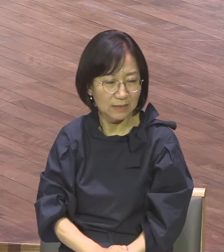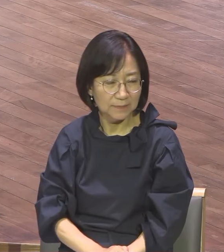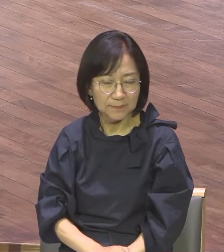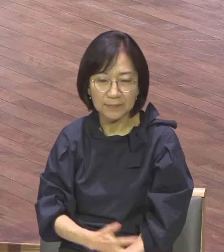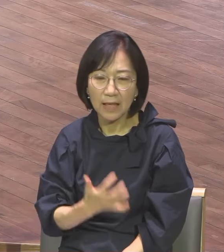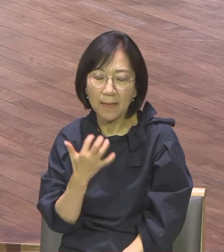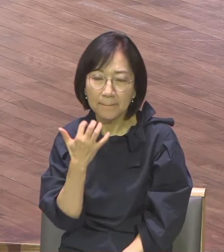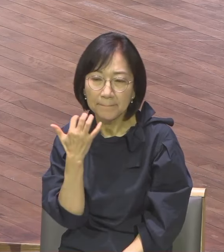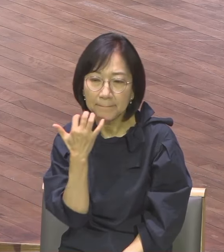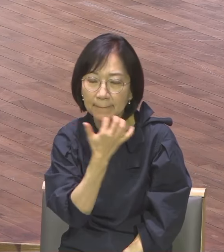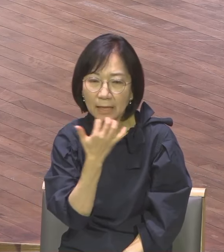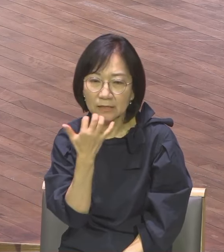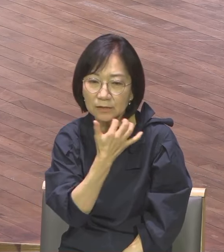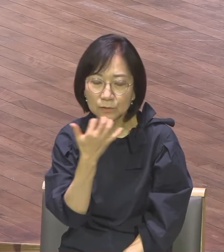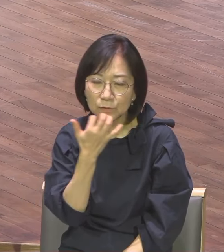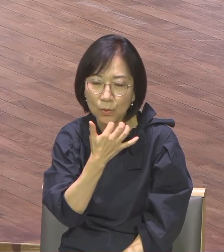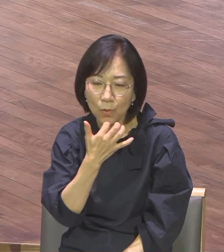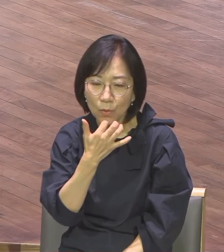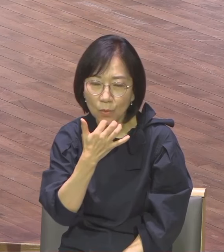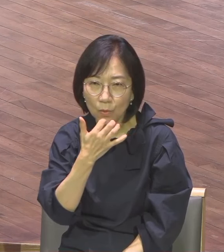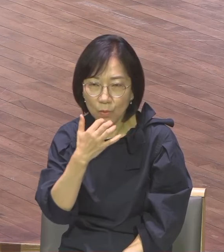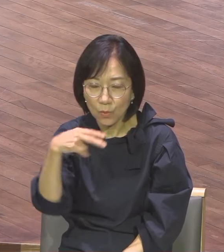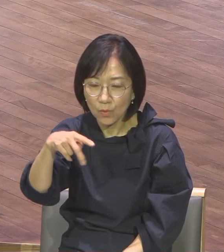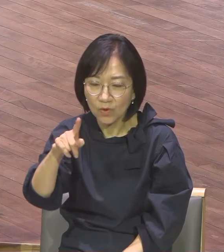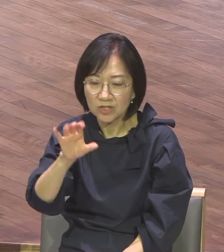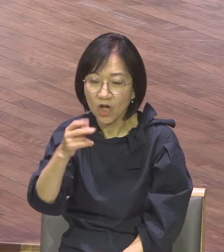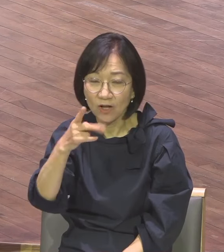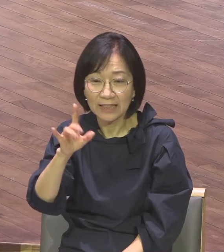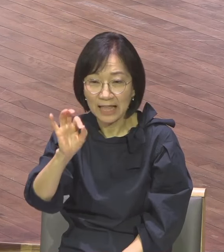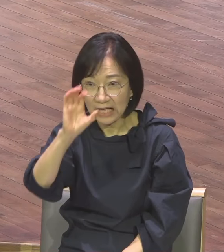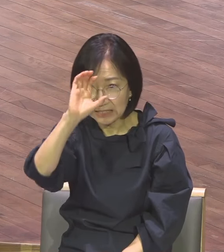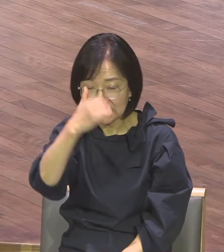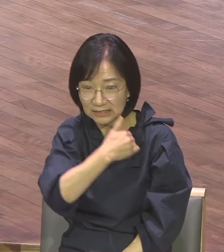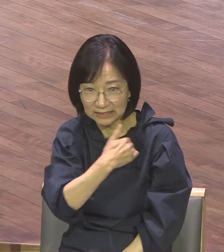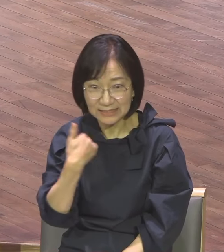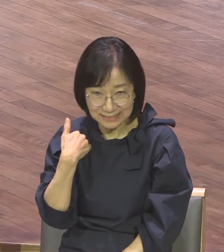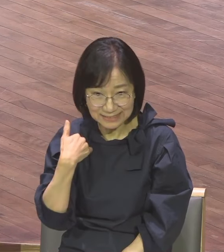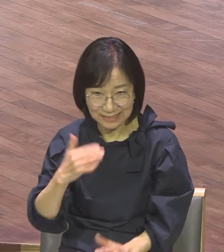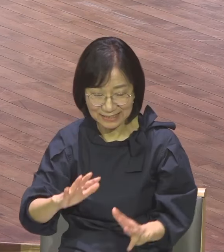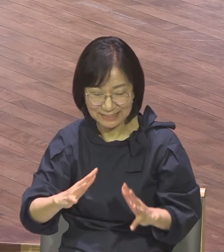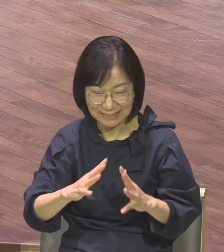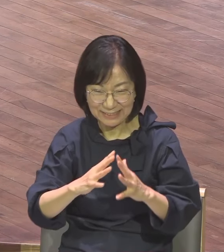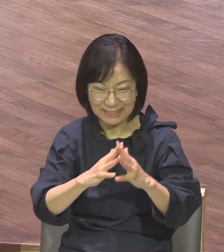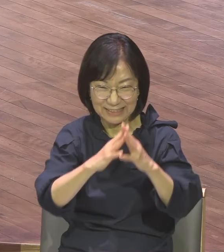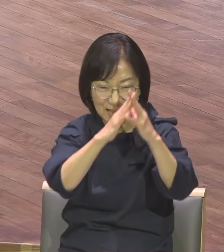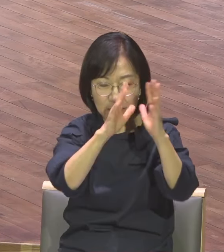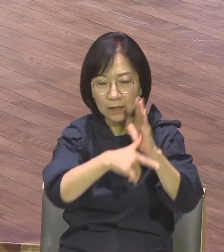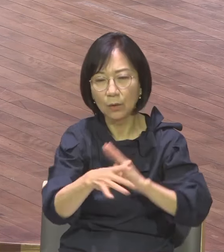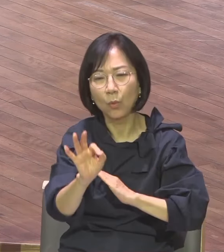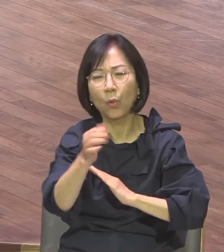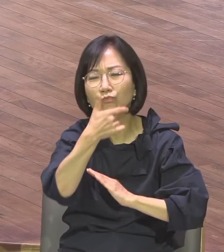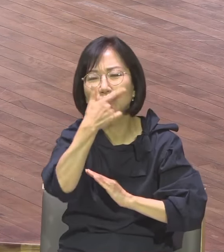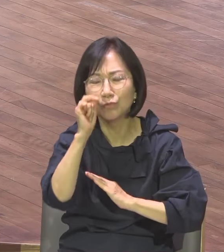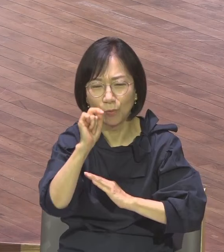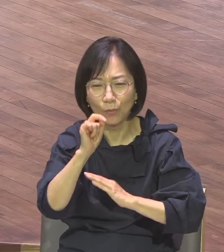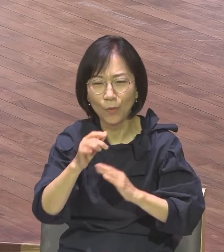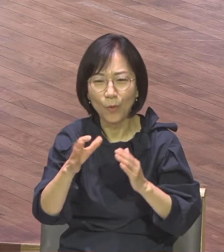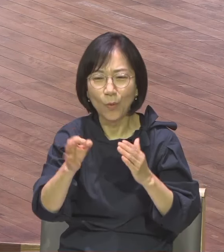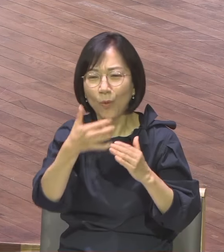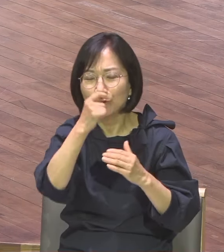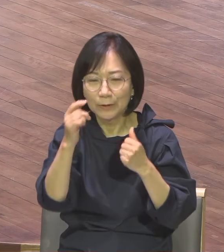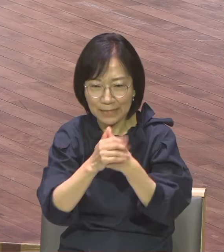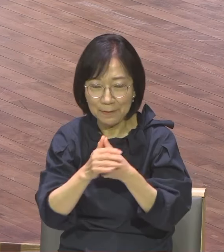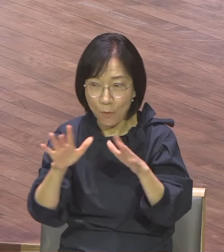만든다고 베드로 성당을 만든다고 그 돈이 없어가지고 말이요 돈이 없어가지고 그걸 다